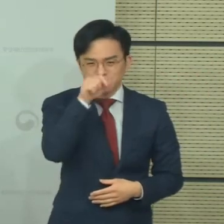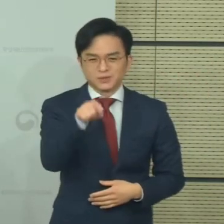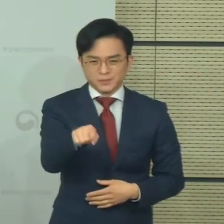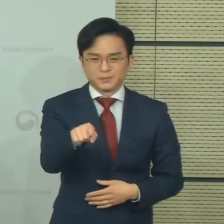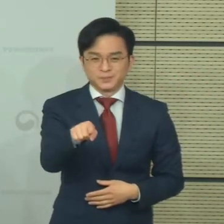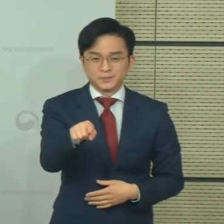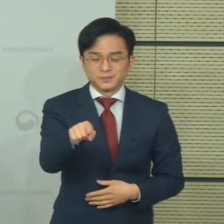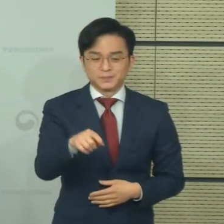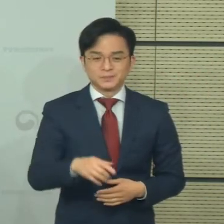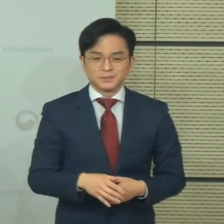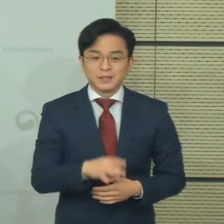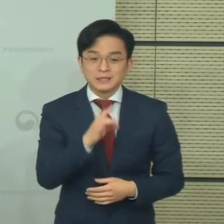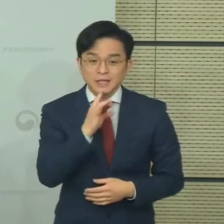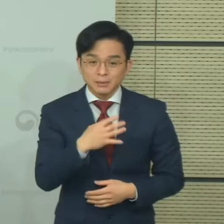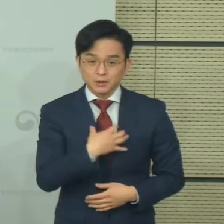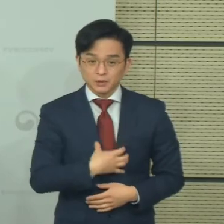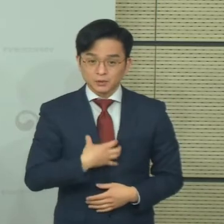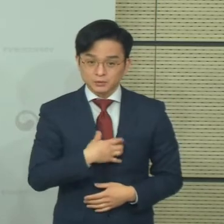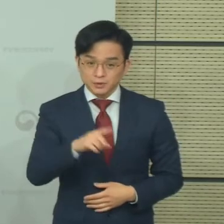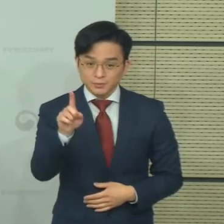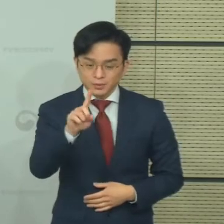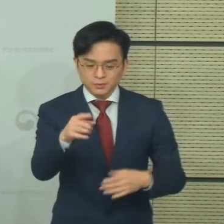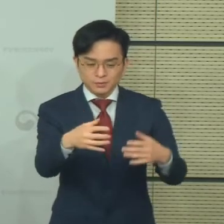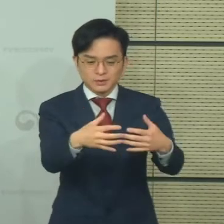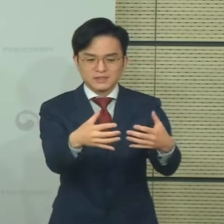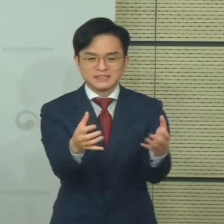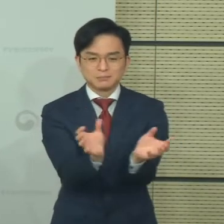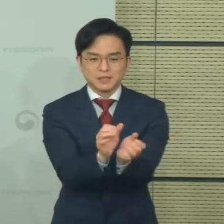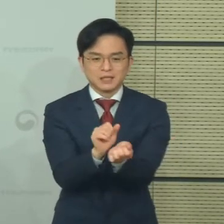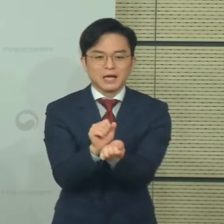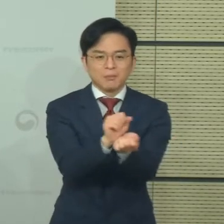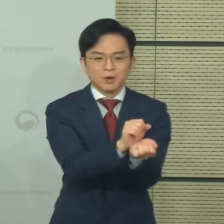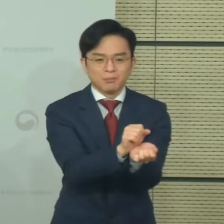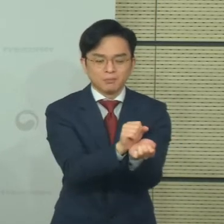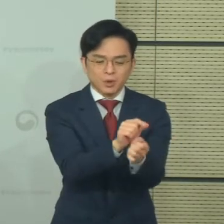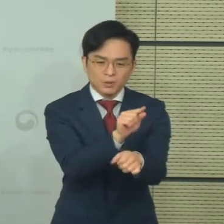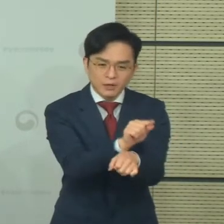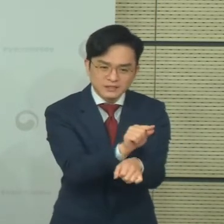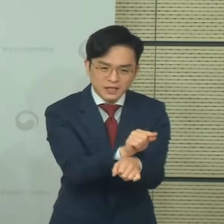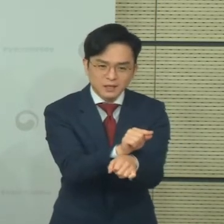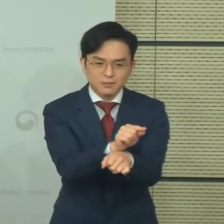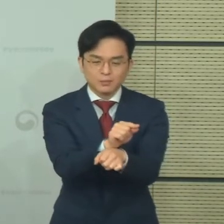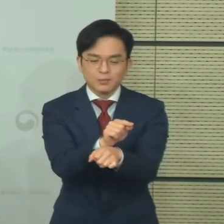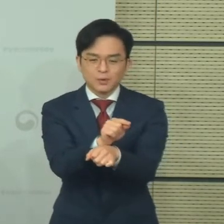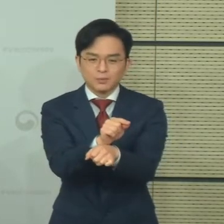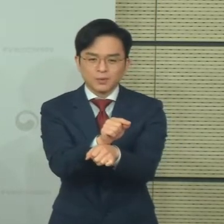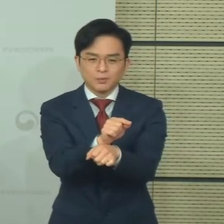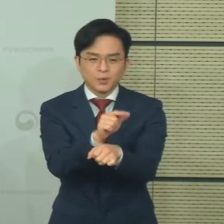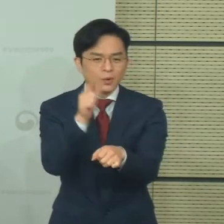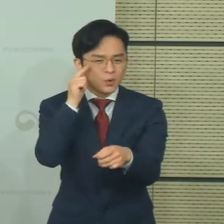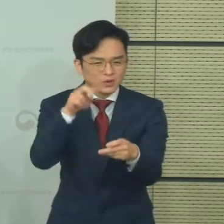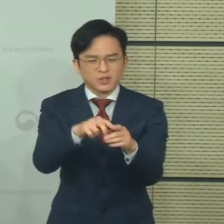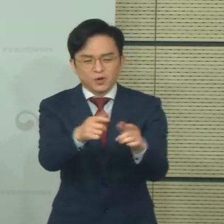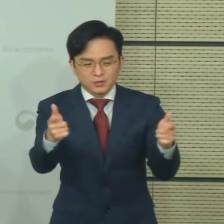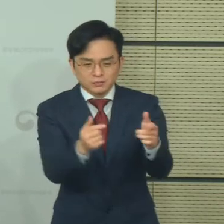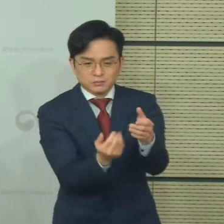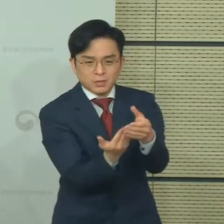것은 산발적인 집단 감염을 어떻게 이제 막아낼 것이냐라는 부분하고, 그다음에 해외에서